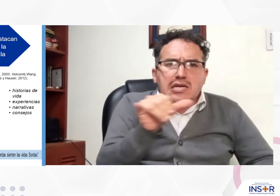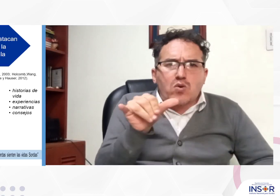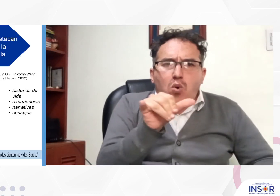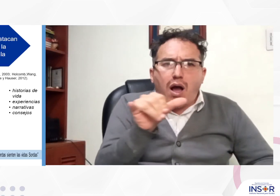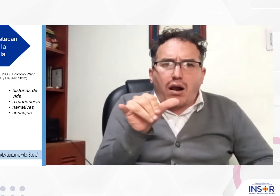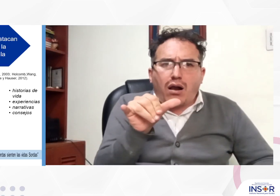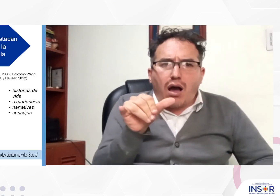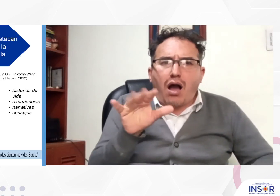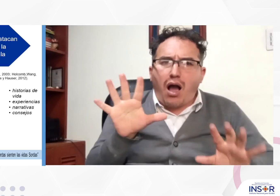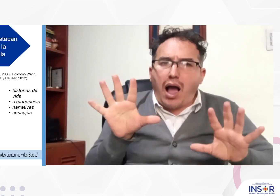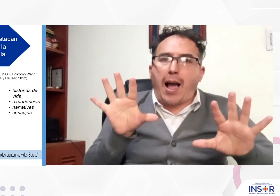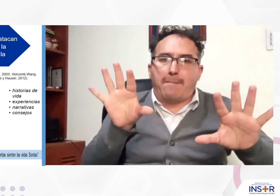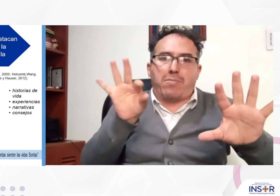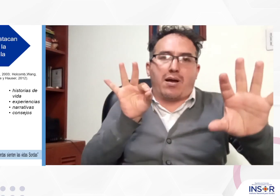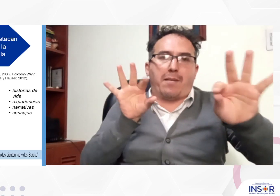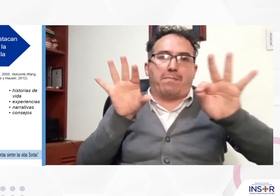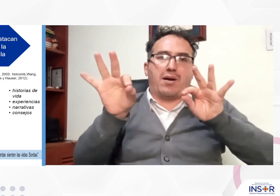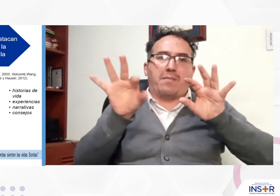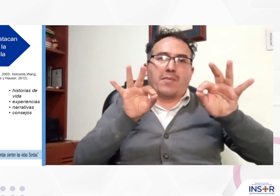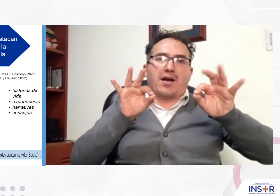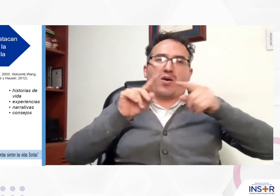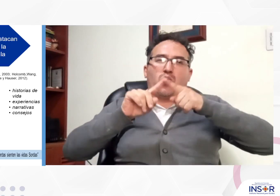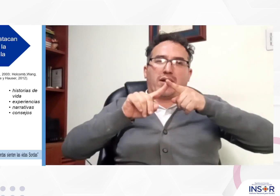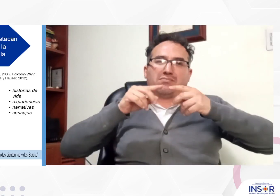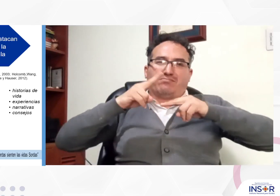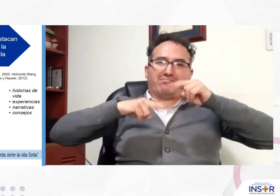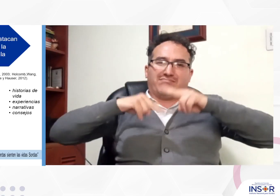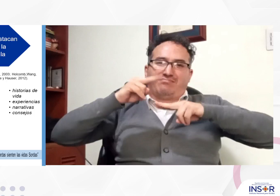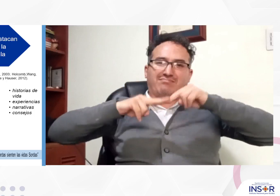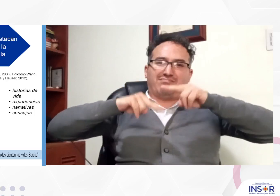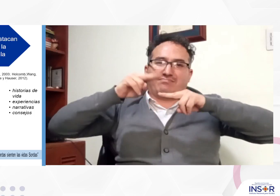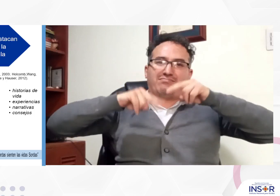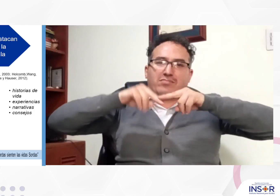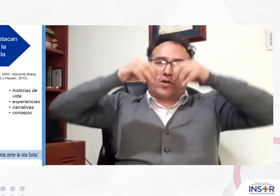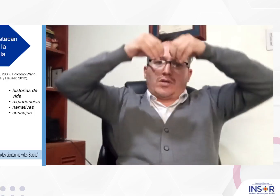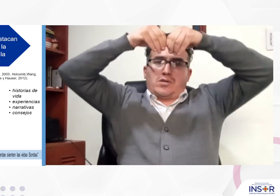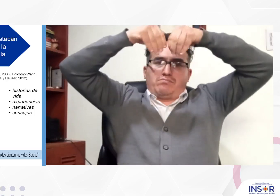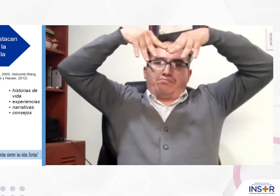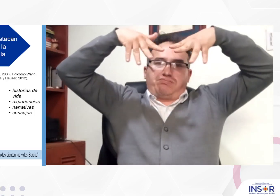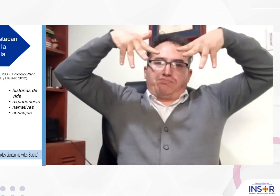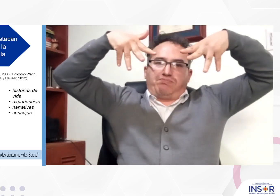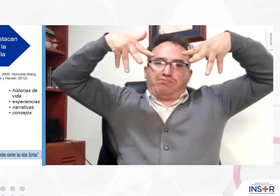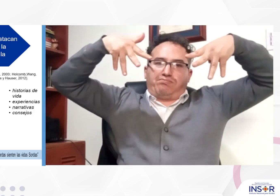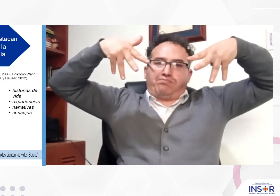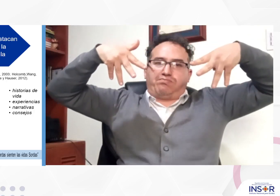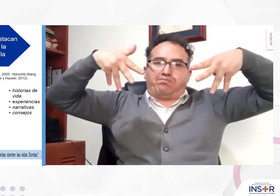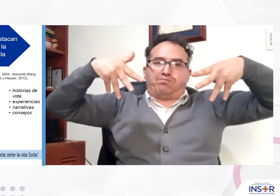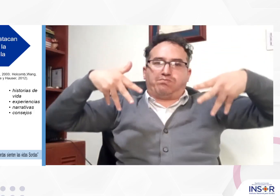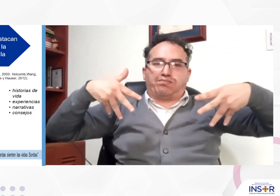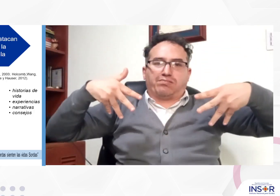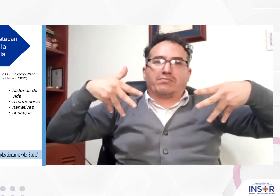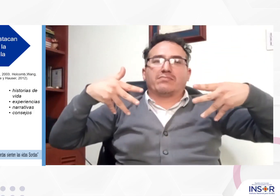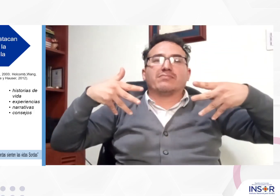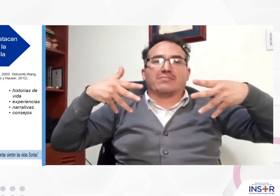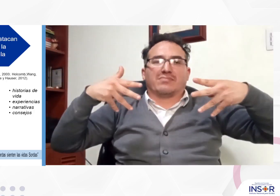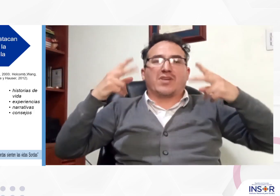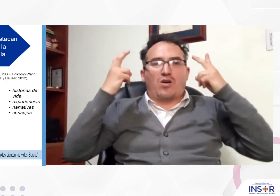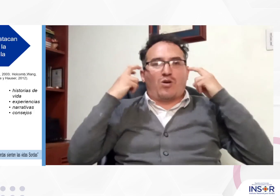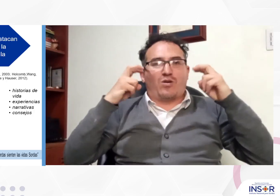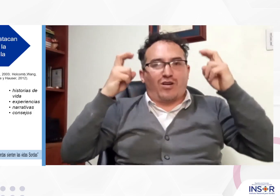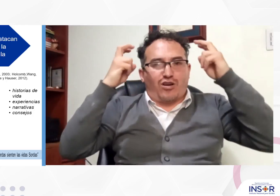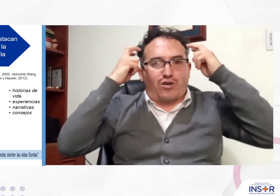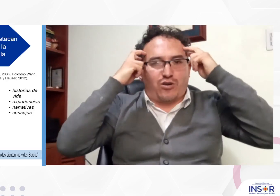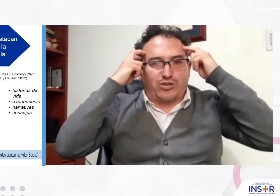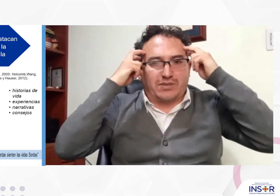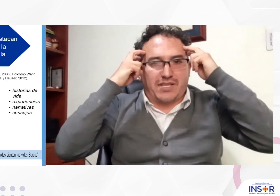y también hago un comparativo entre discursos de personas sordas señantes, y eso pues permite también la estructuración